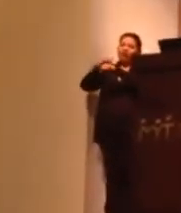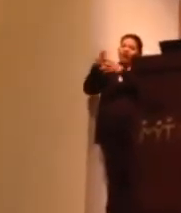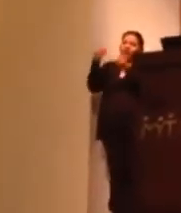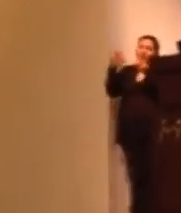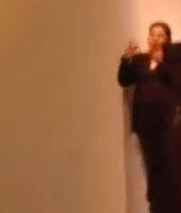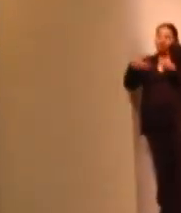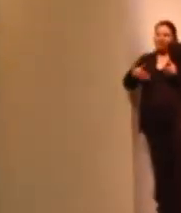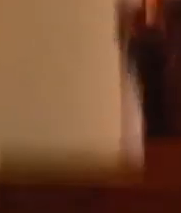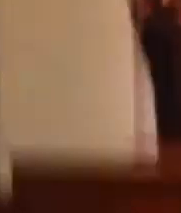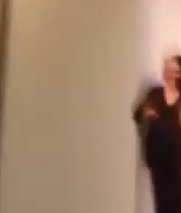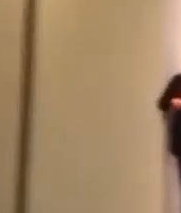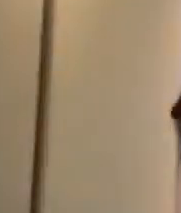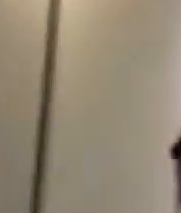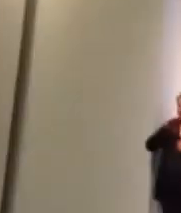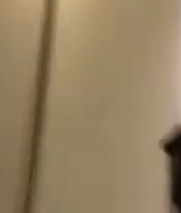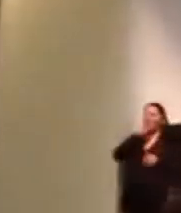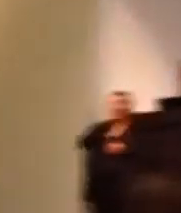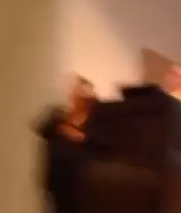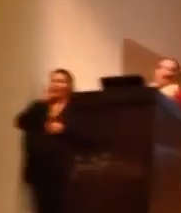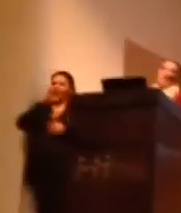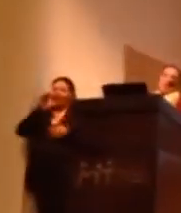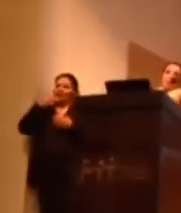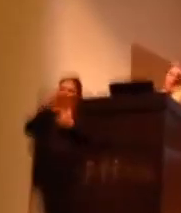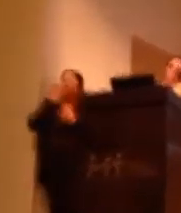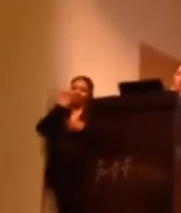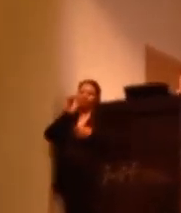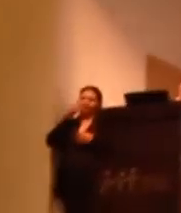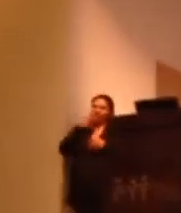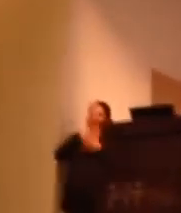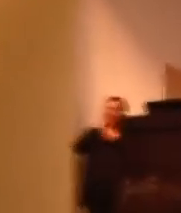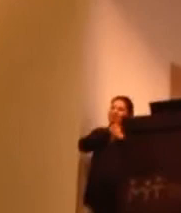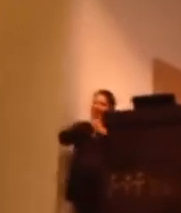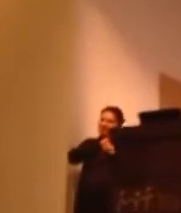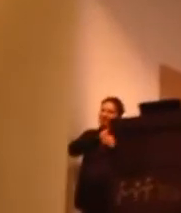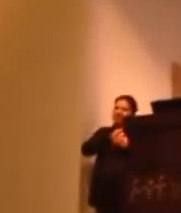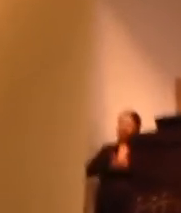Y todavía los quieren. Díganme si no es una monada.